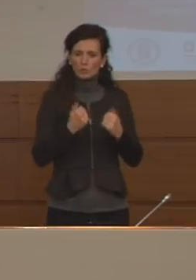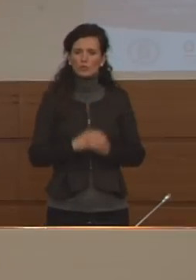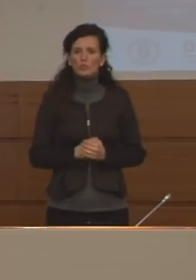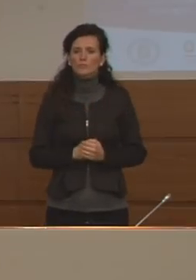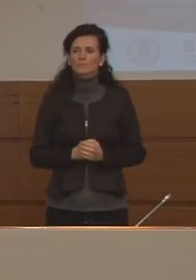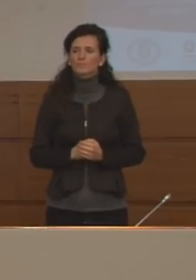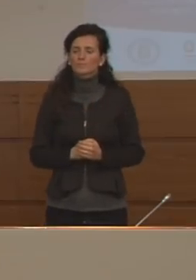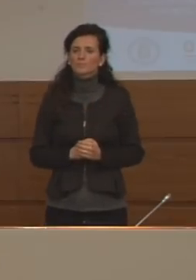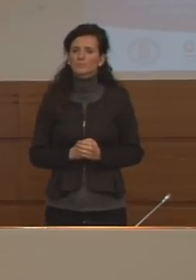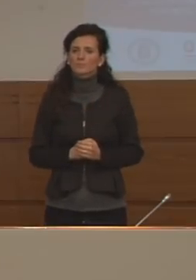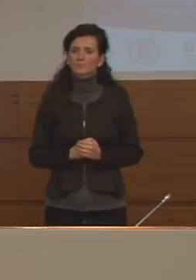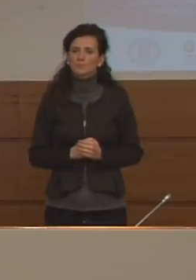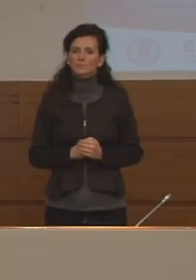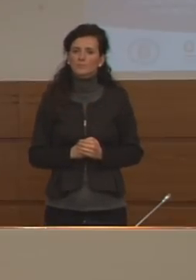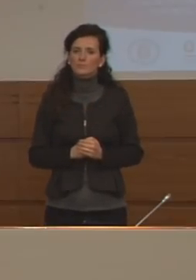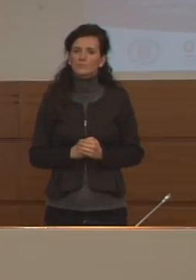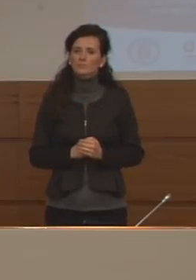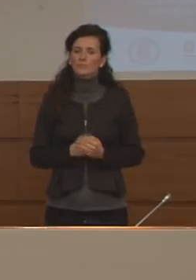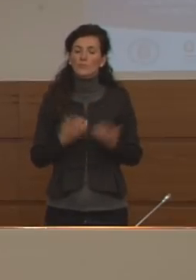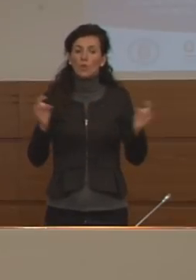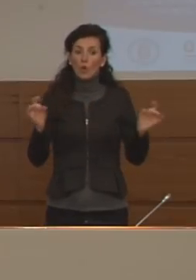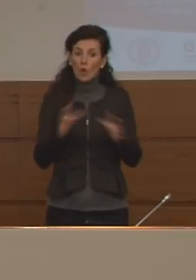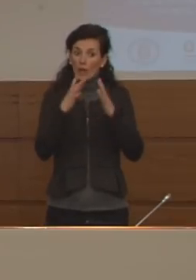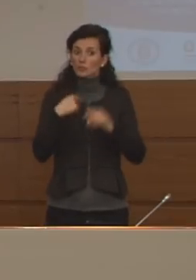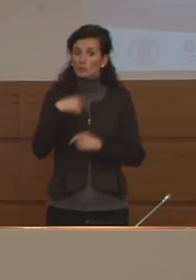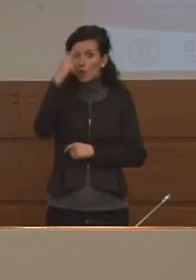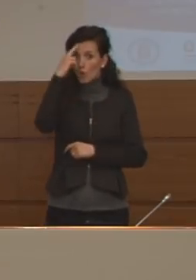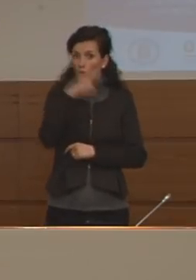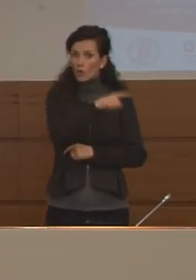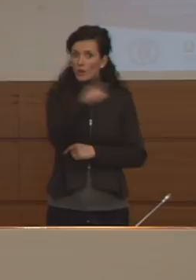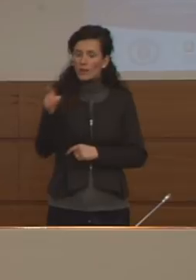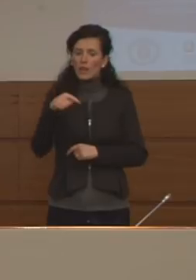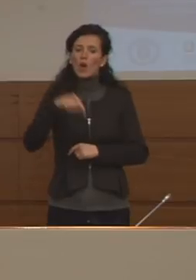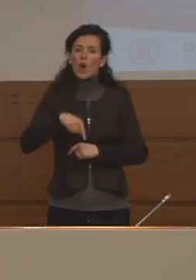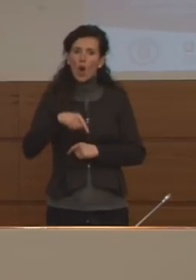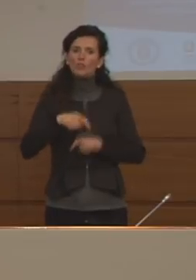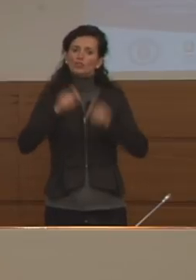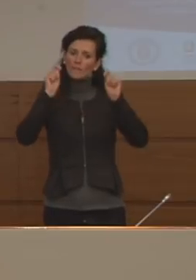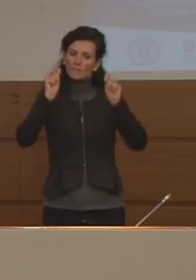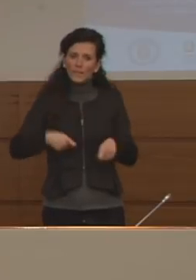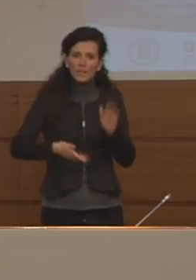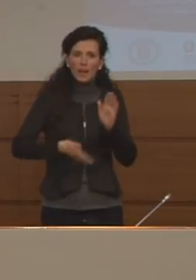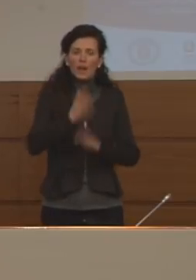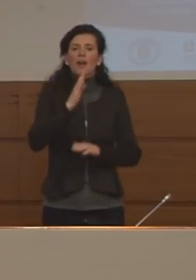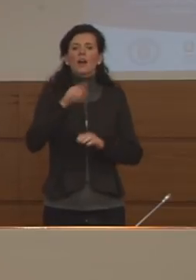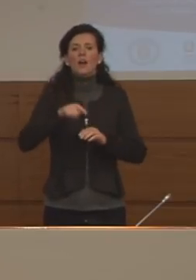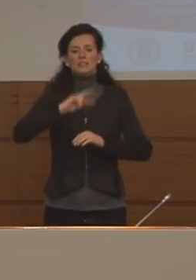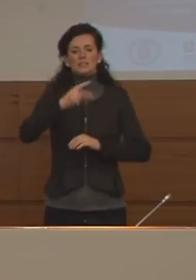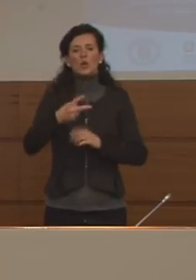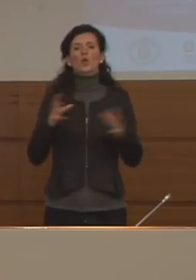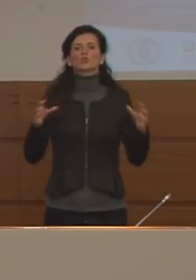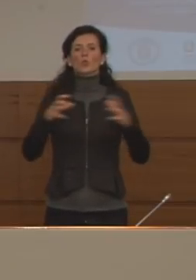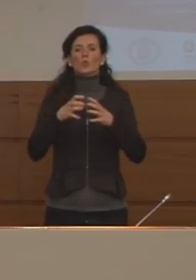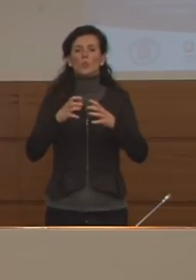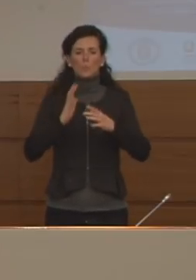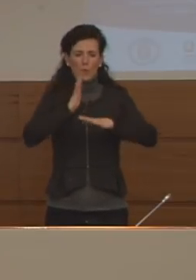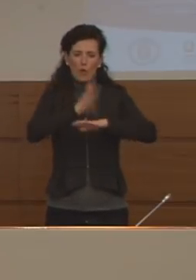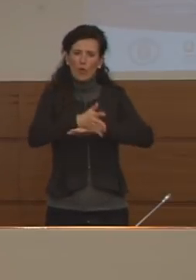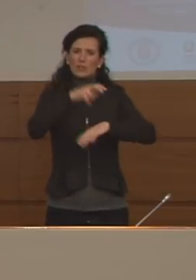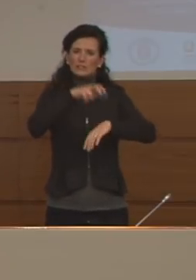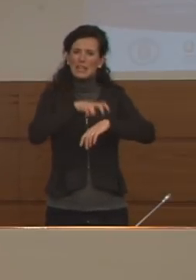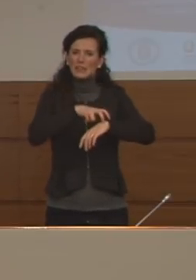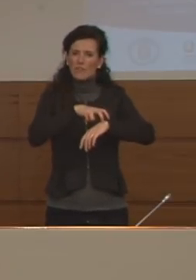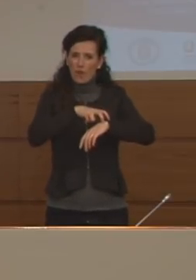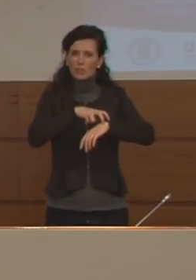ricordare che oggi è partito il secondo nucleo della task force dei medici e